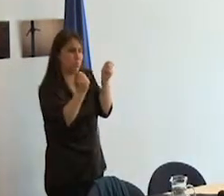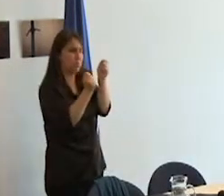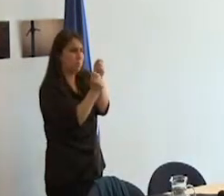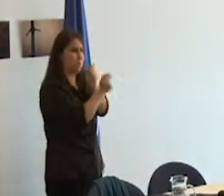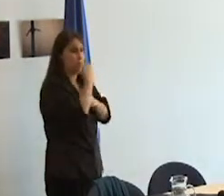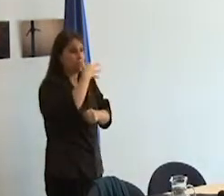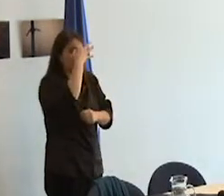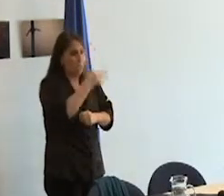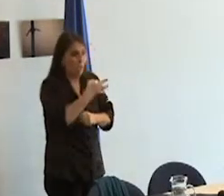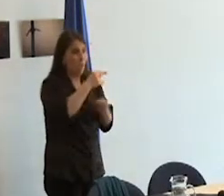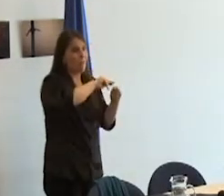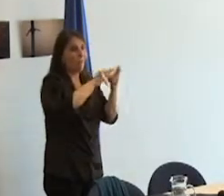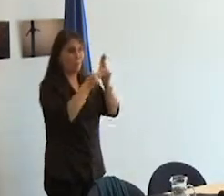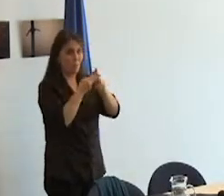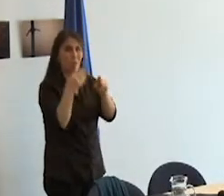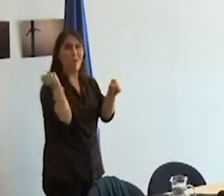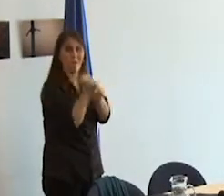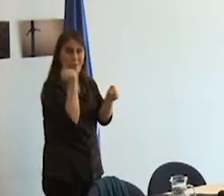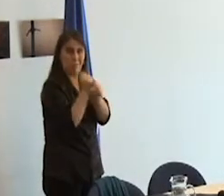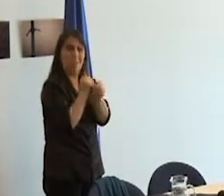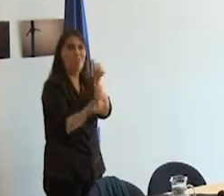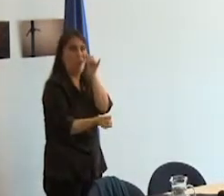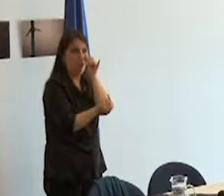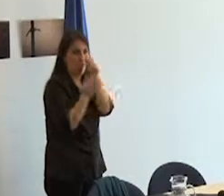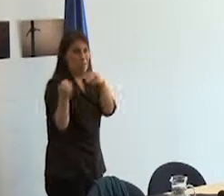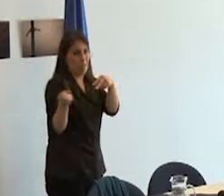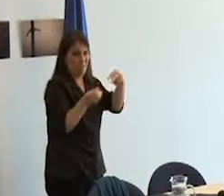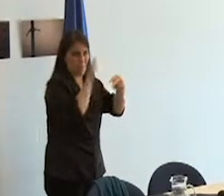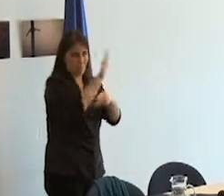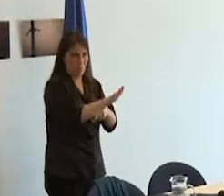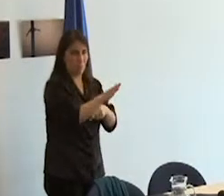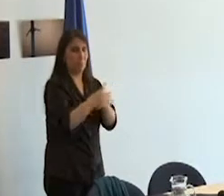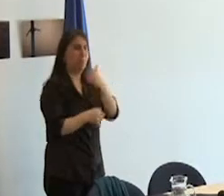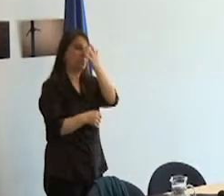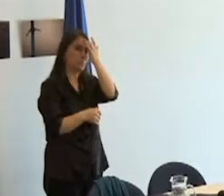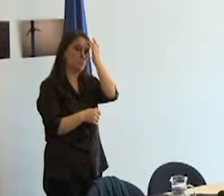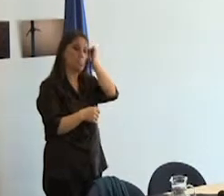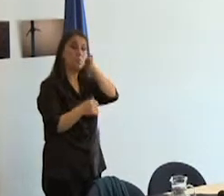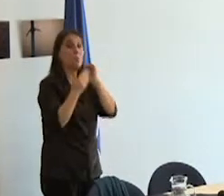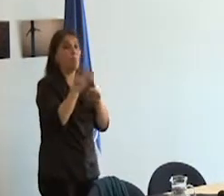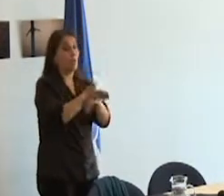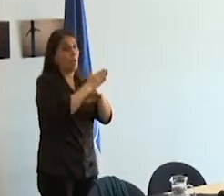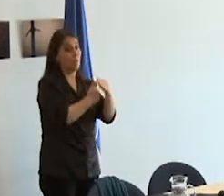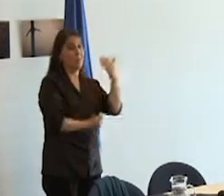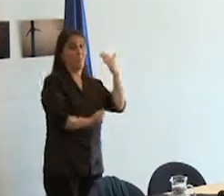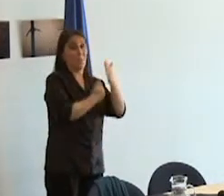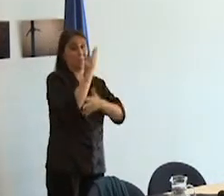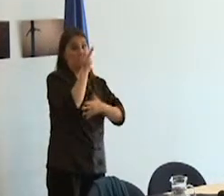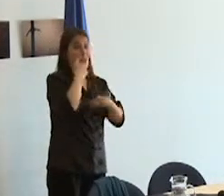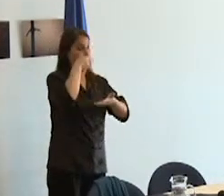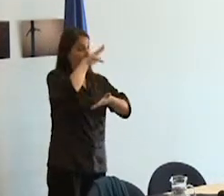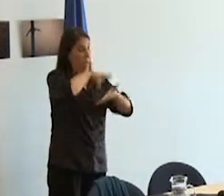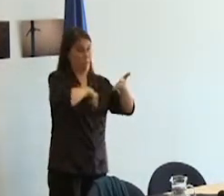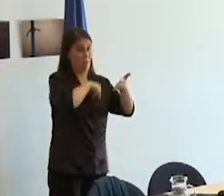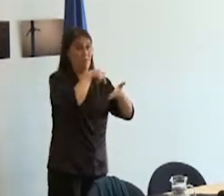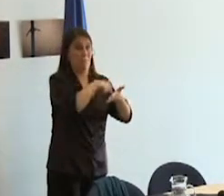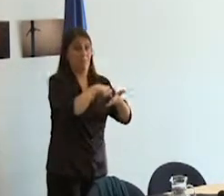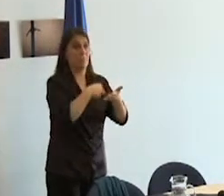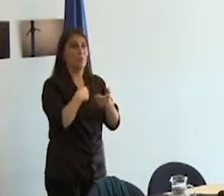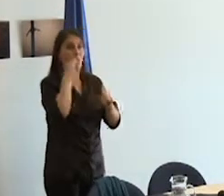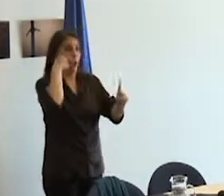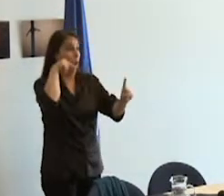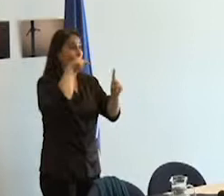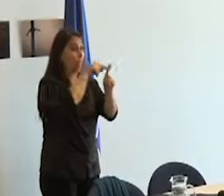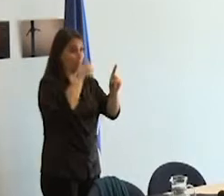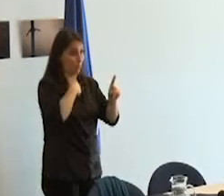en relación con sus prácticas educativas. Como lo mencioné al iniciar este apartado, no hace parte de los